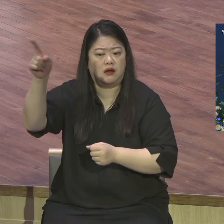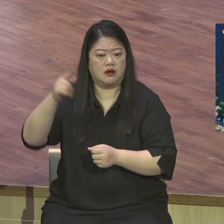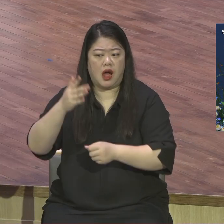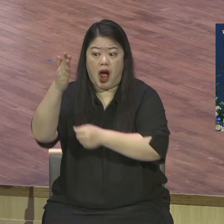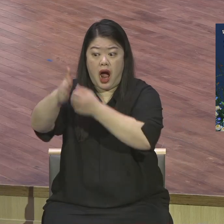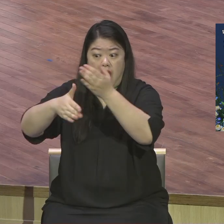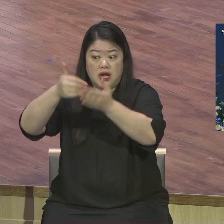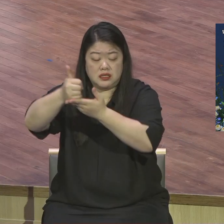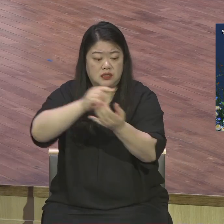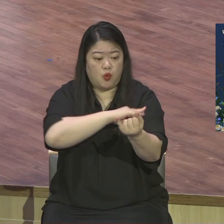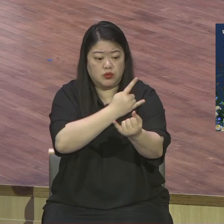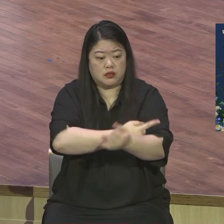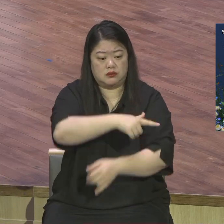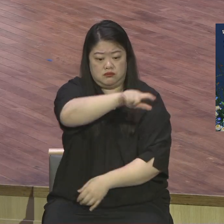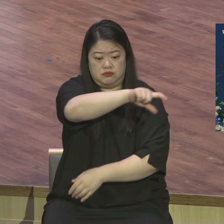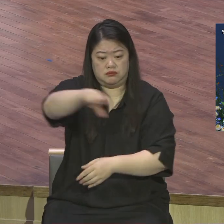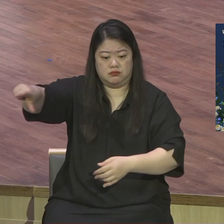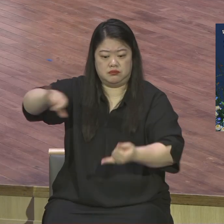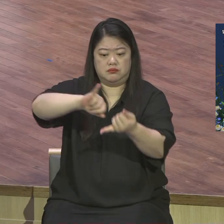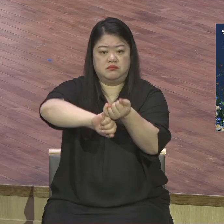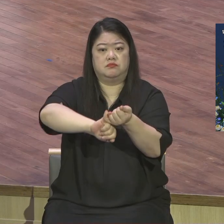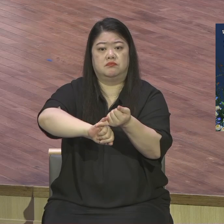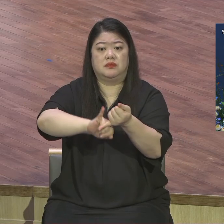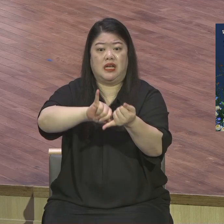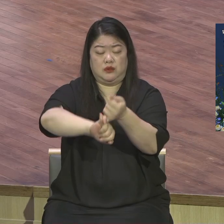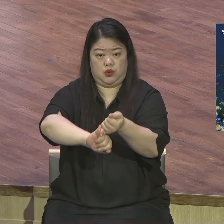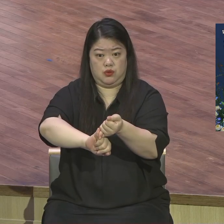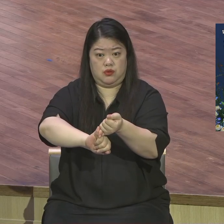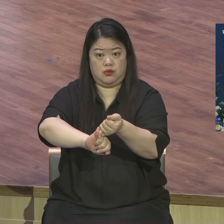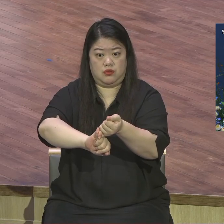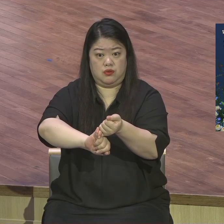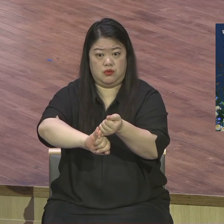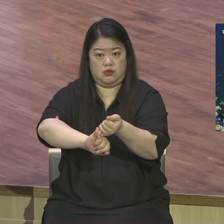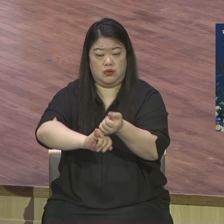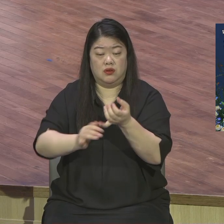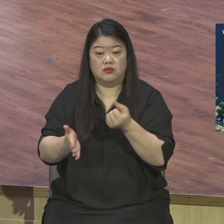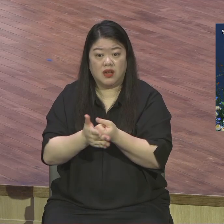그냥 없는 걸로 해 하나님은 기억하고 있는데